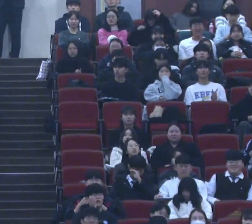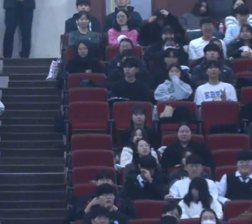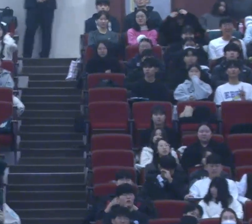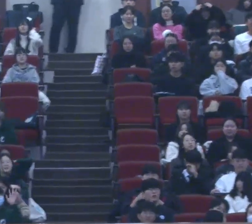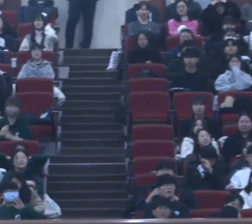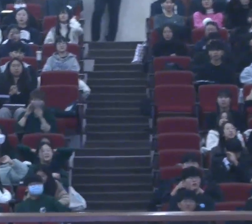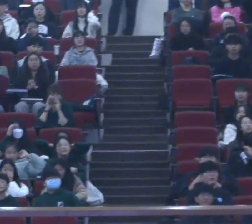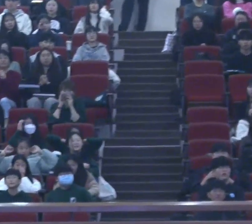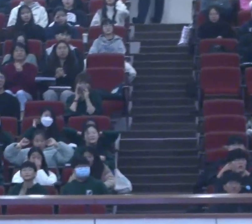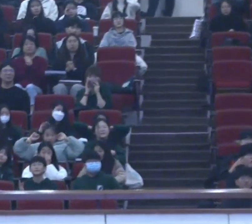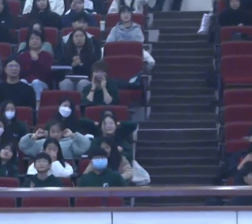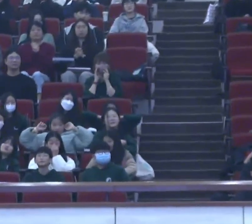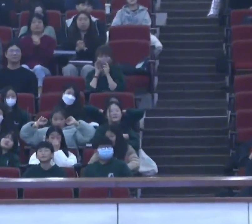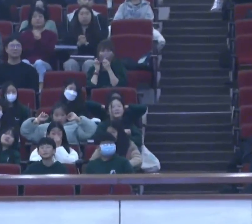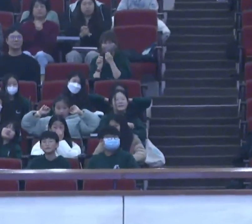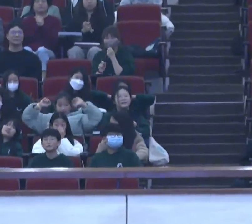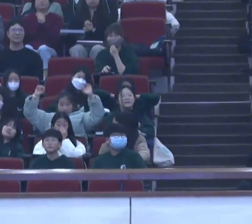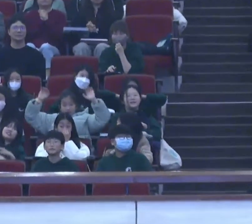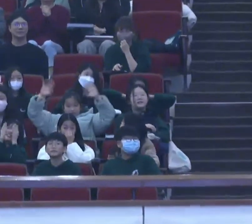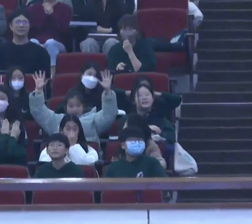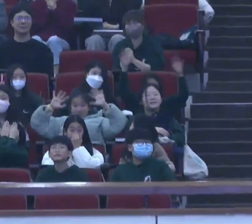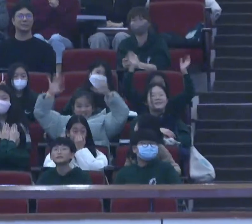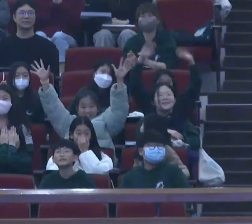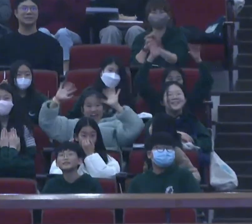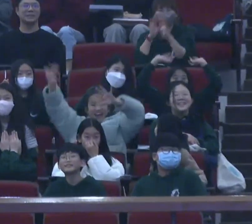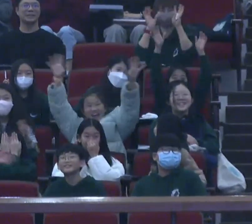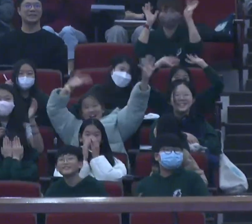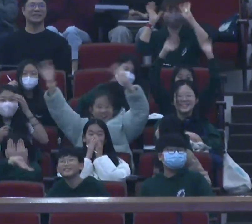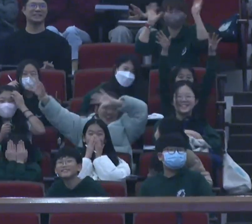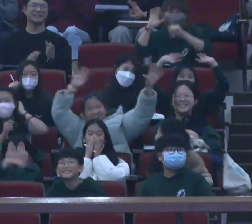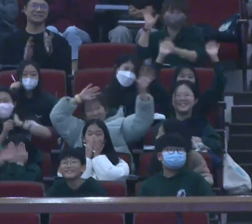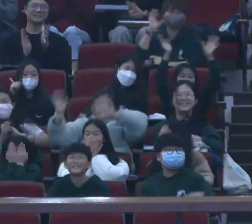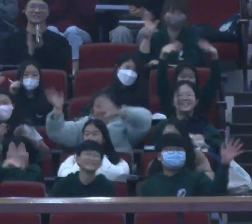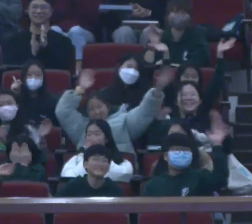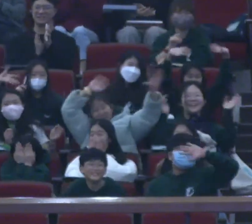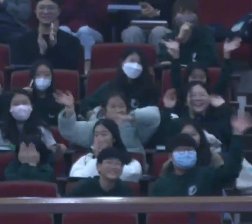누구? 저기 있는 친구들 누구예요?